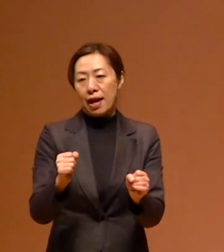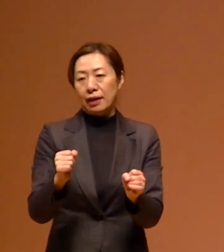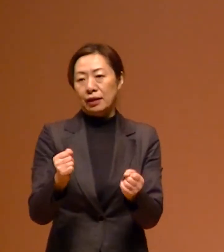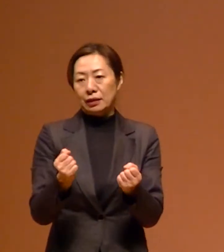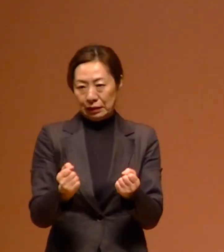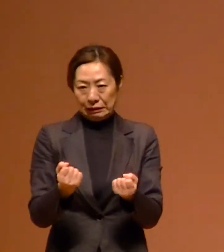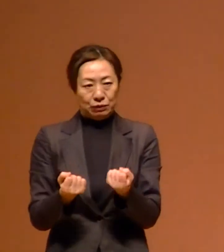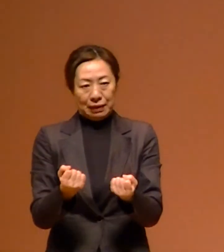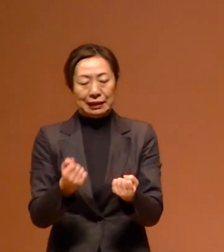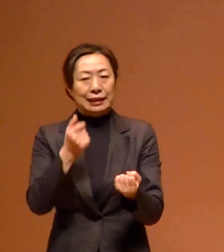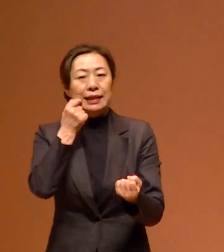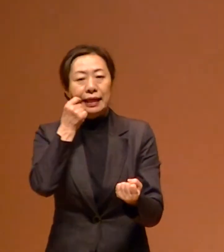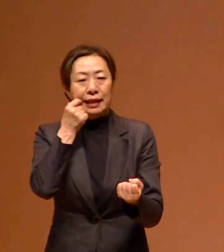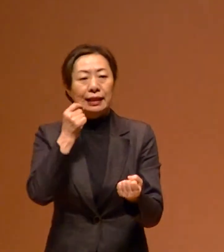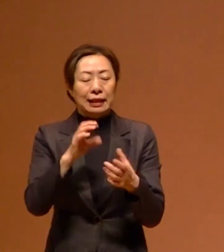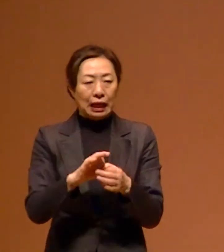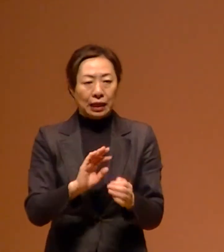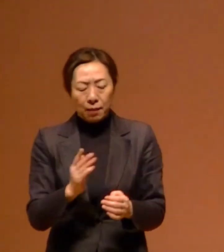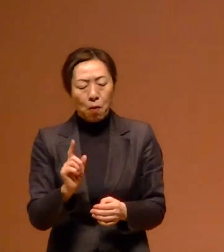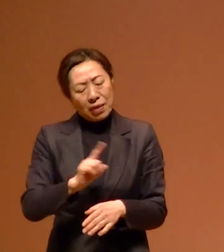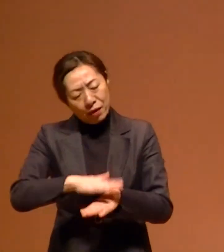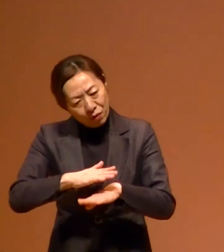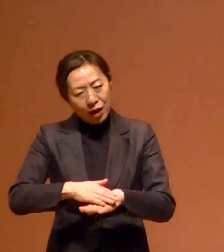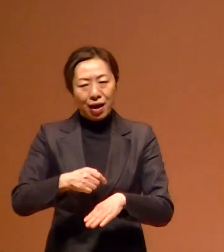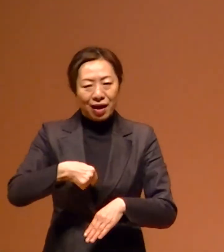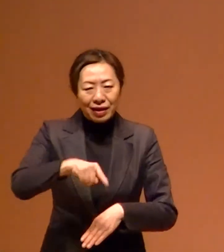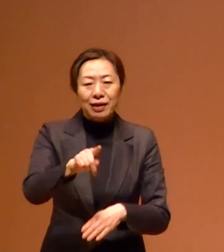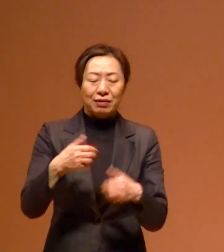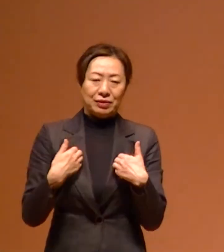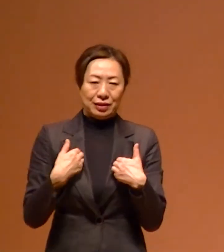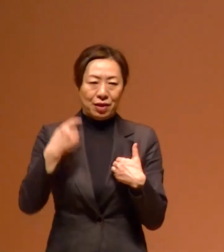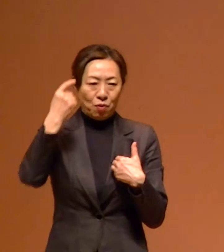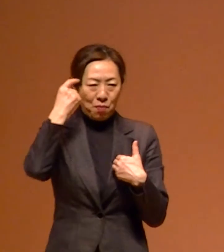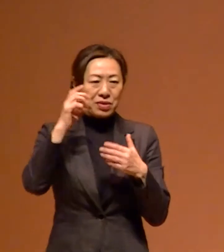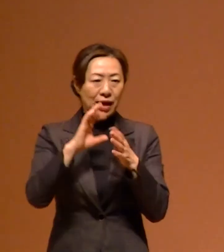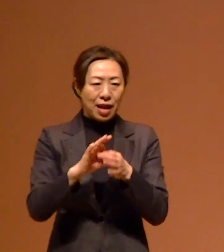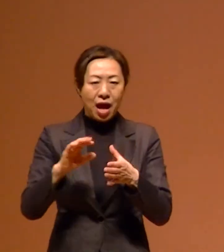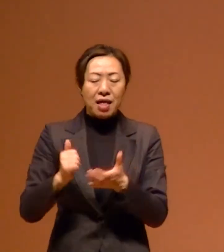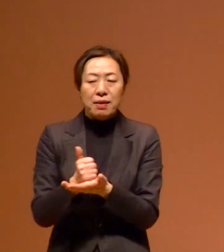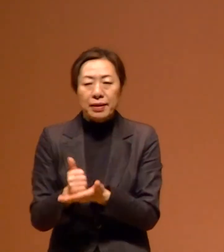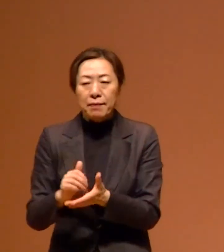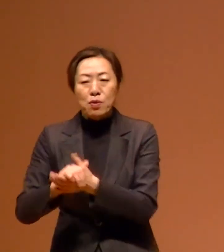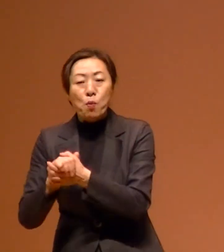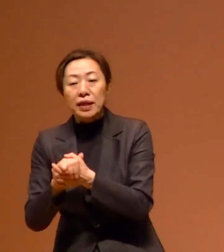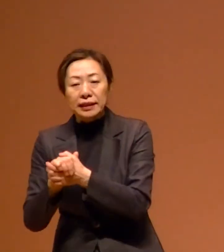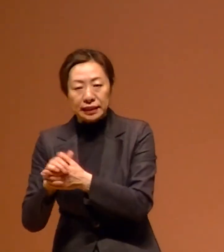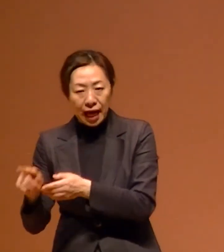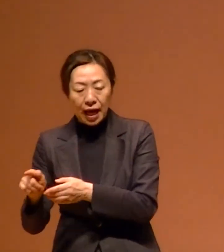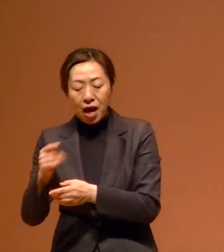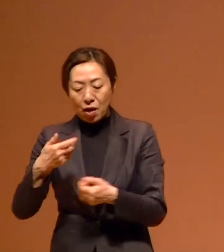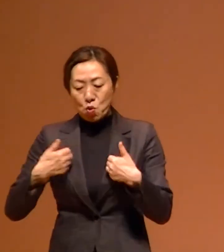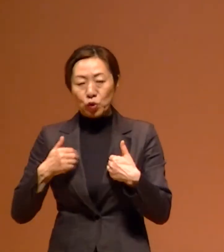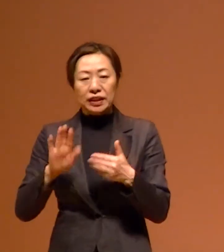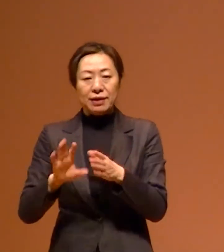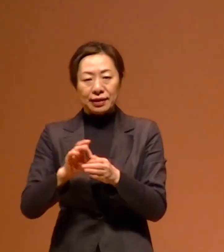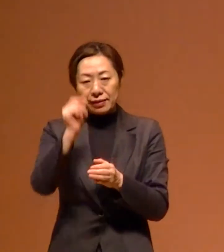よ。なんとかでも行かなくてなってことで、たまたま友達が用事があって行くと言って、